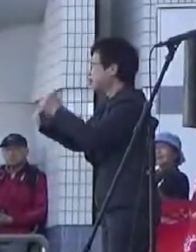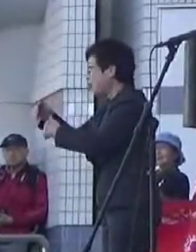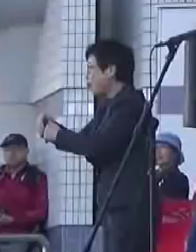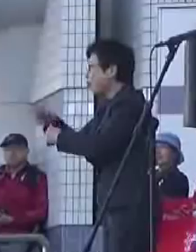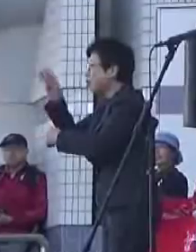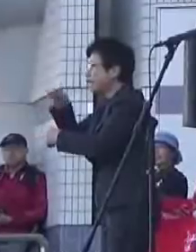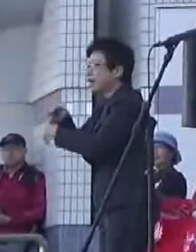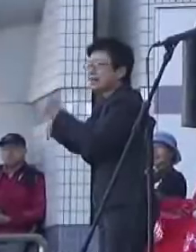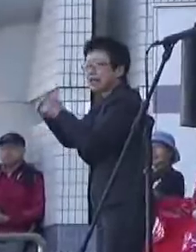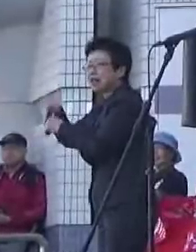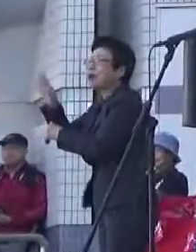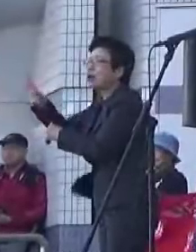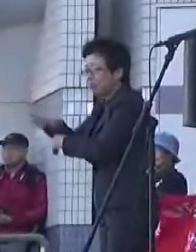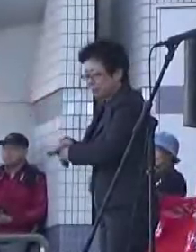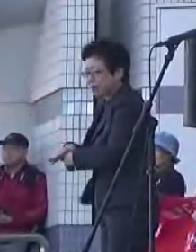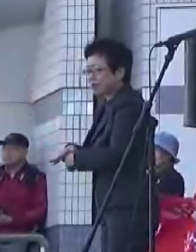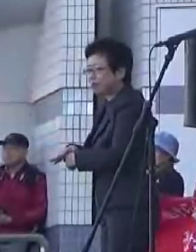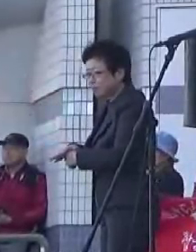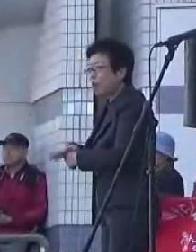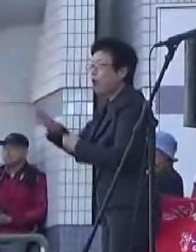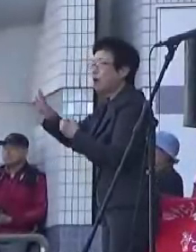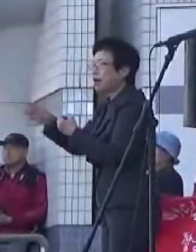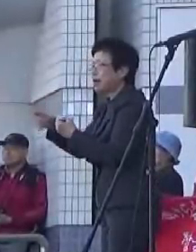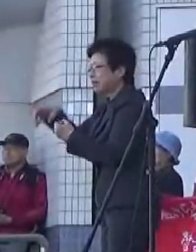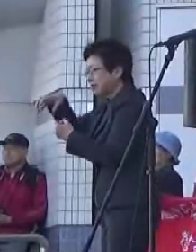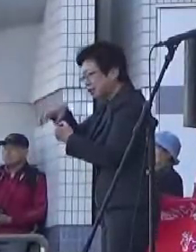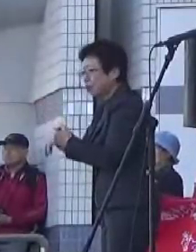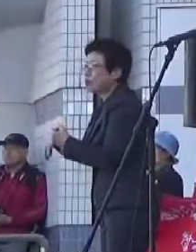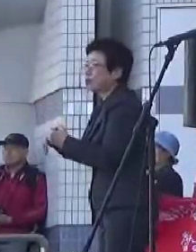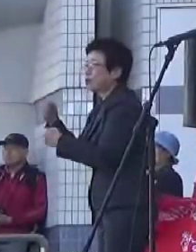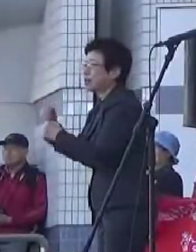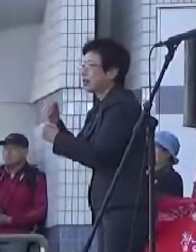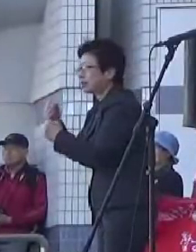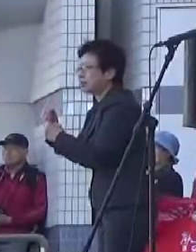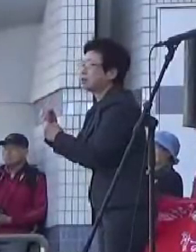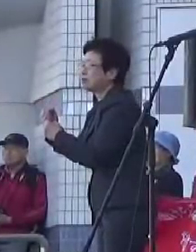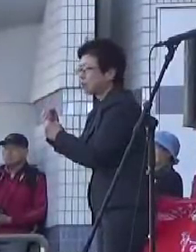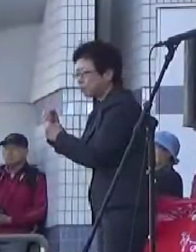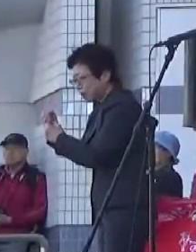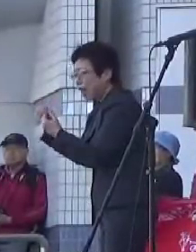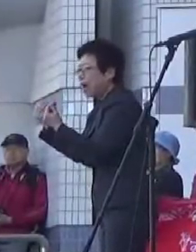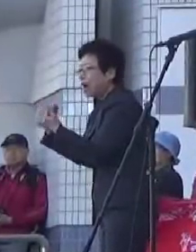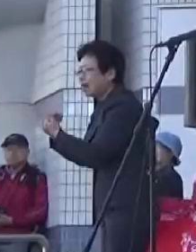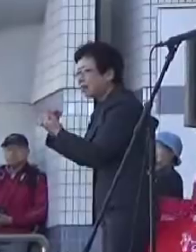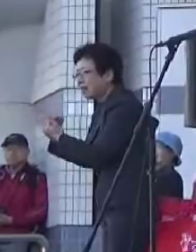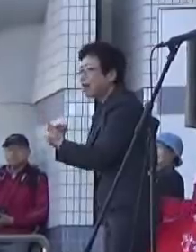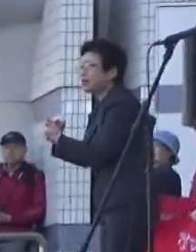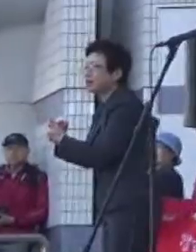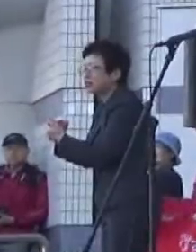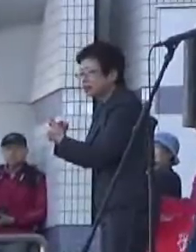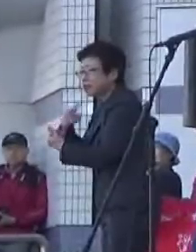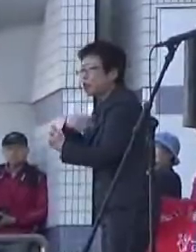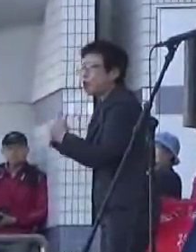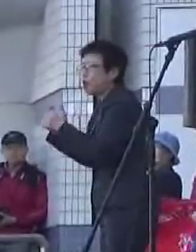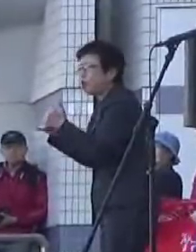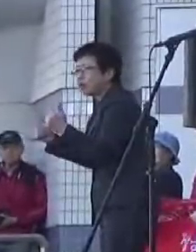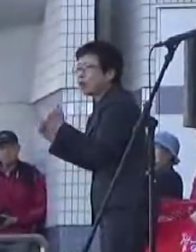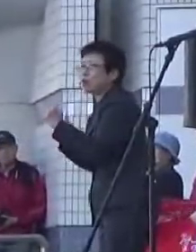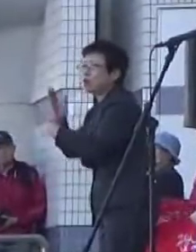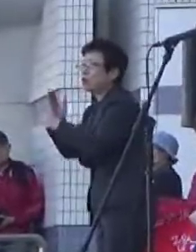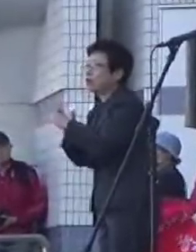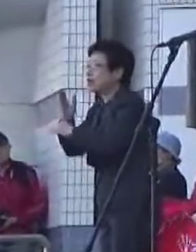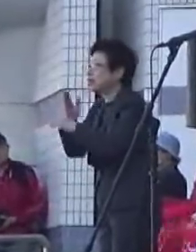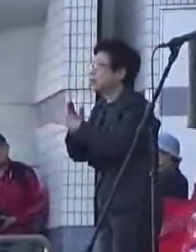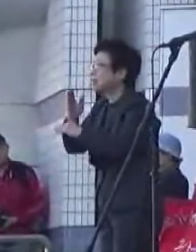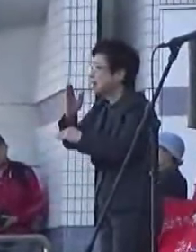選で原発政策に反対する候補者を必ず私たちの手で当選させ、安倍政